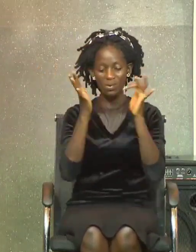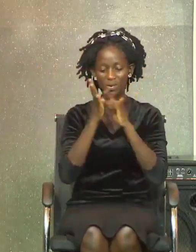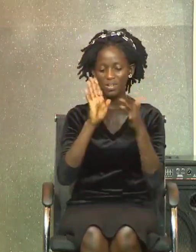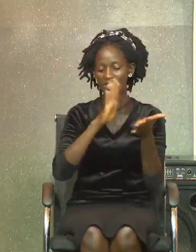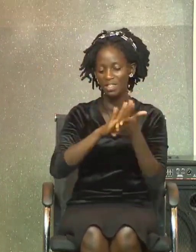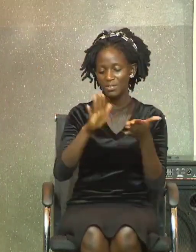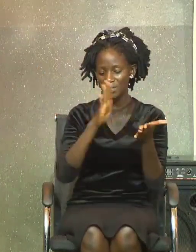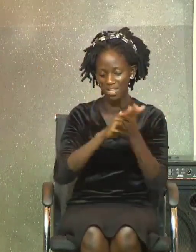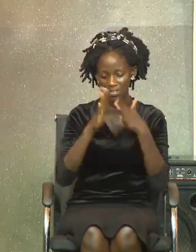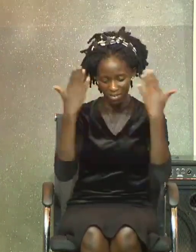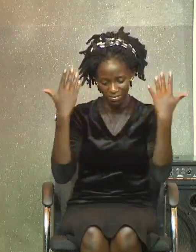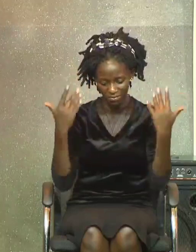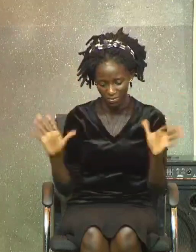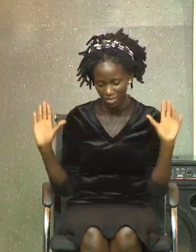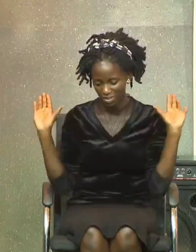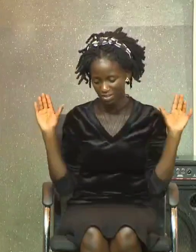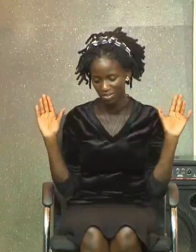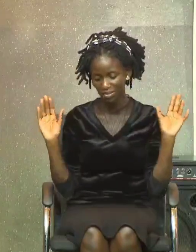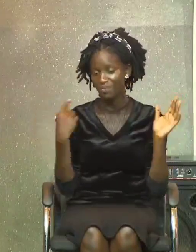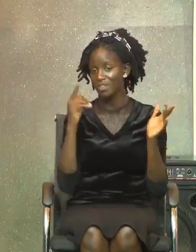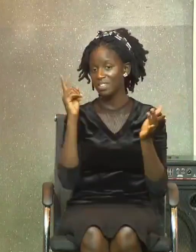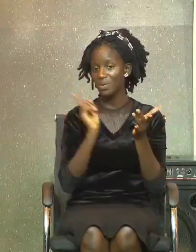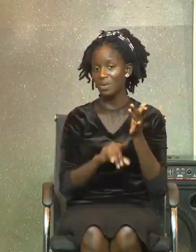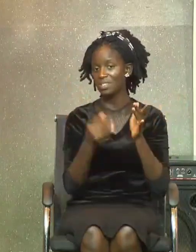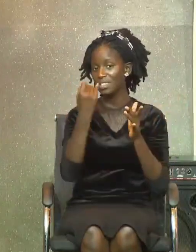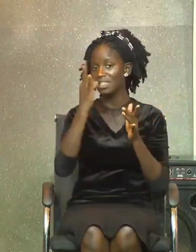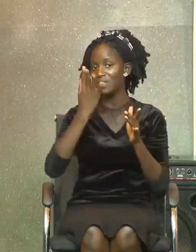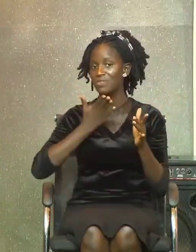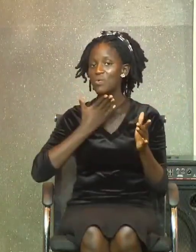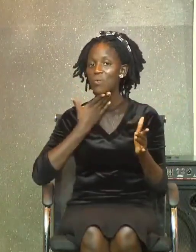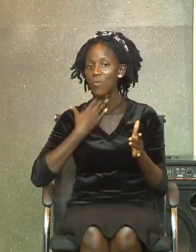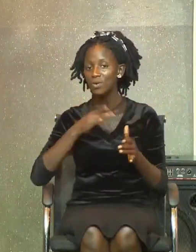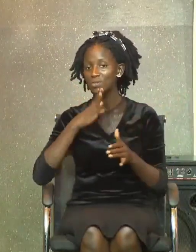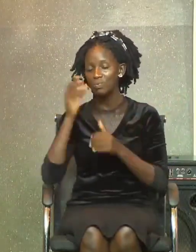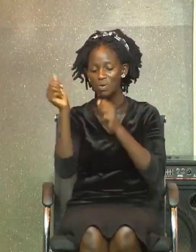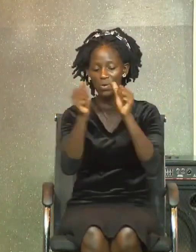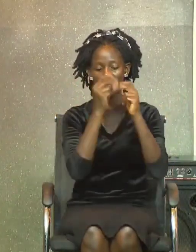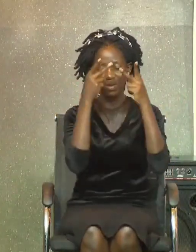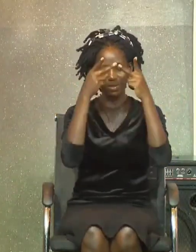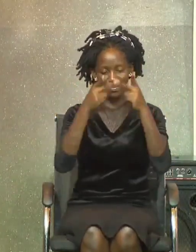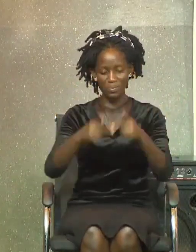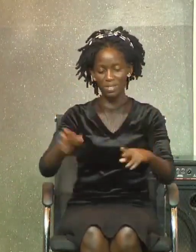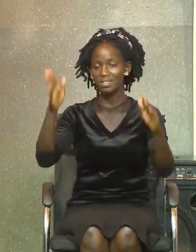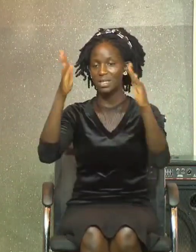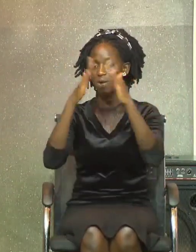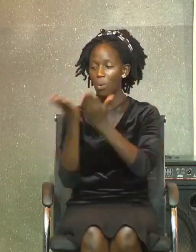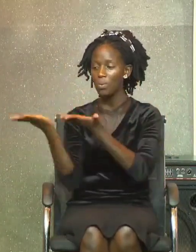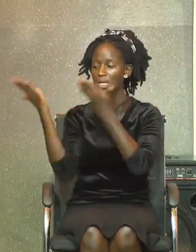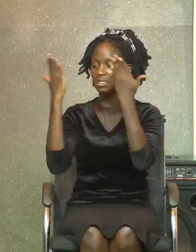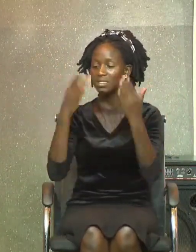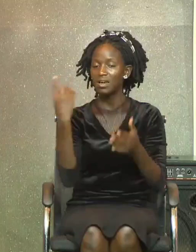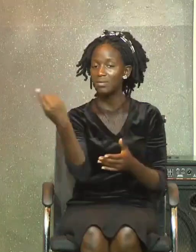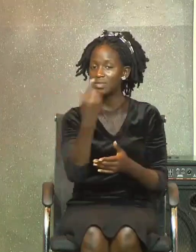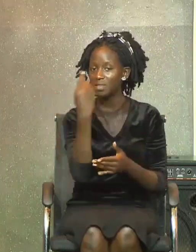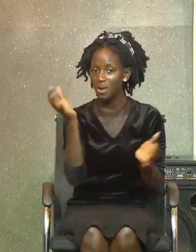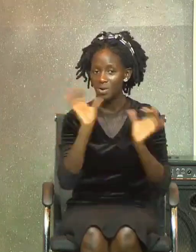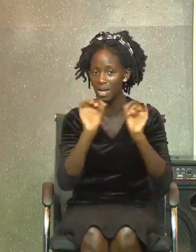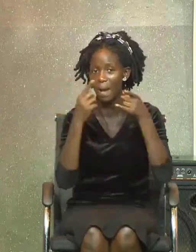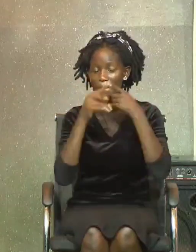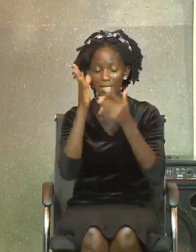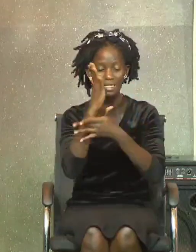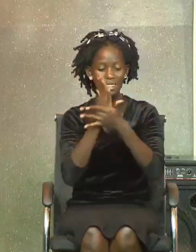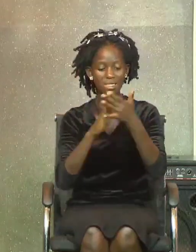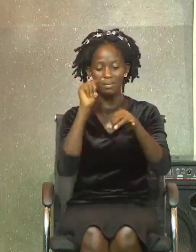Kale kye tugambidde nti okubeera n'emirembe mu maka tegyereeta gyokka, naye wabeera